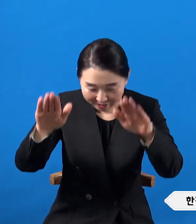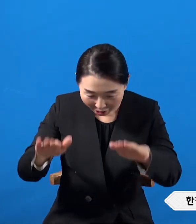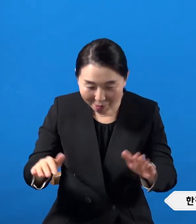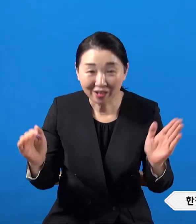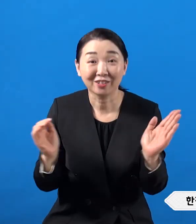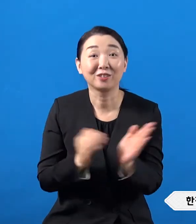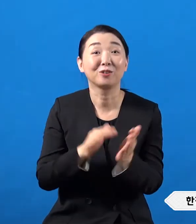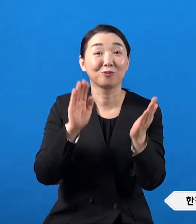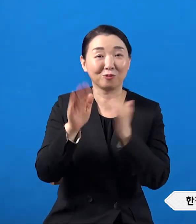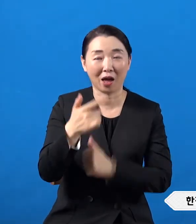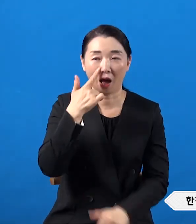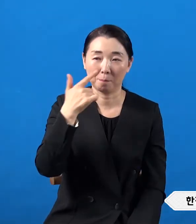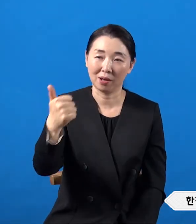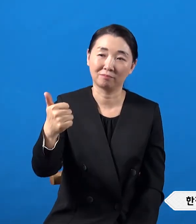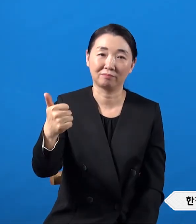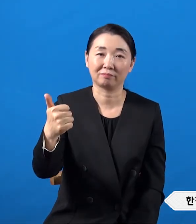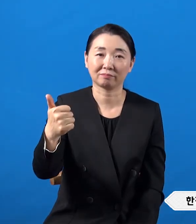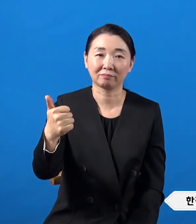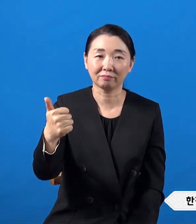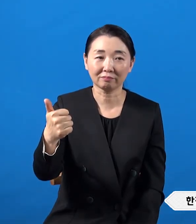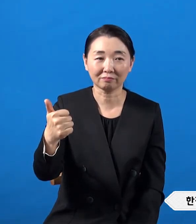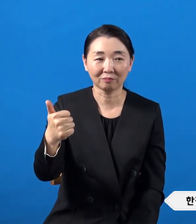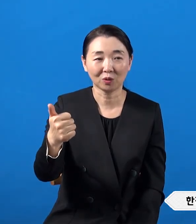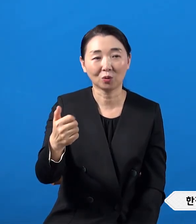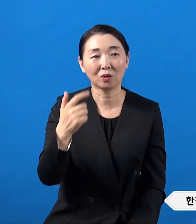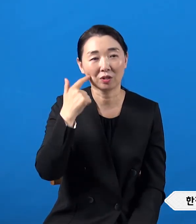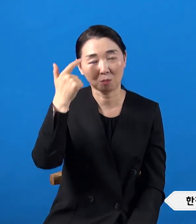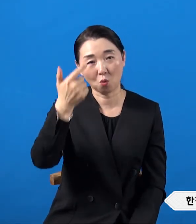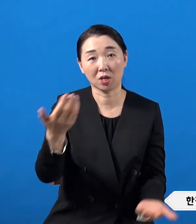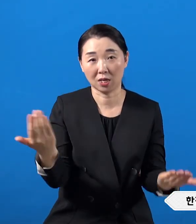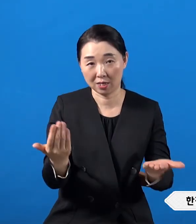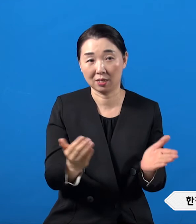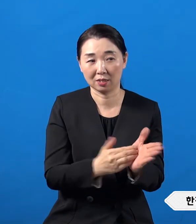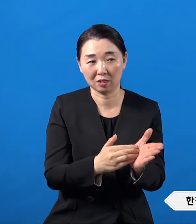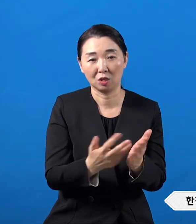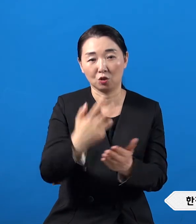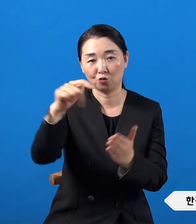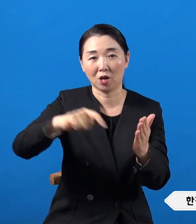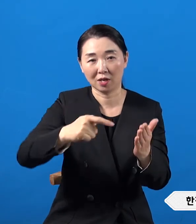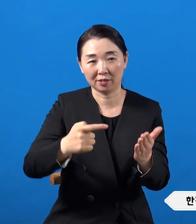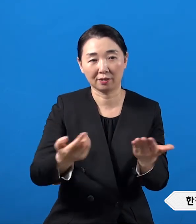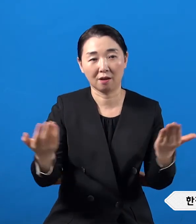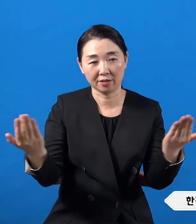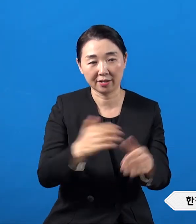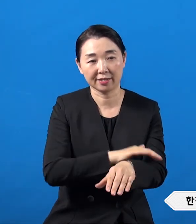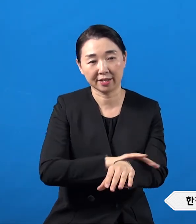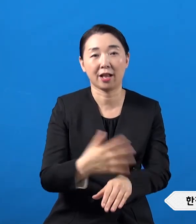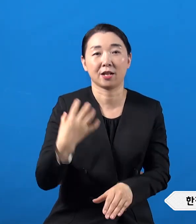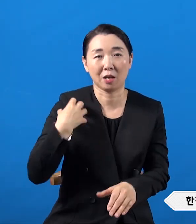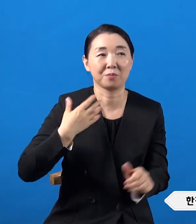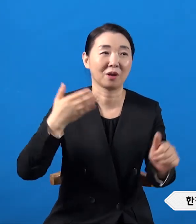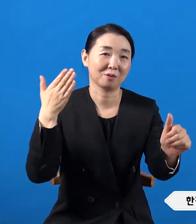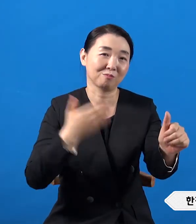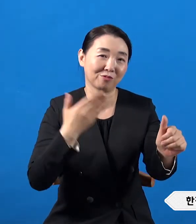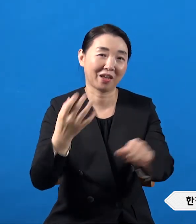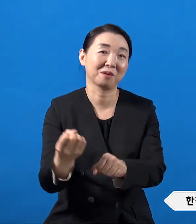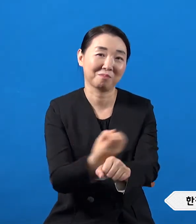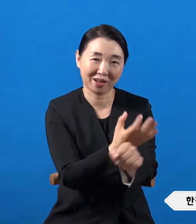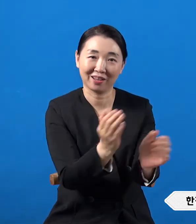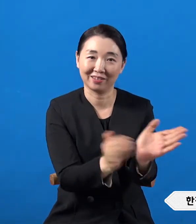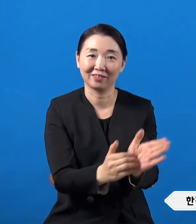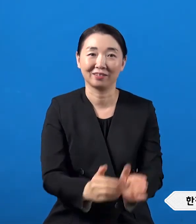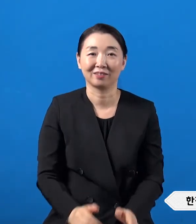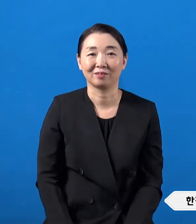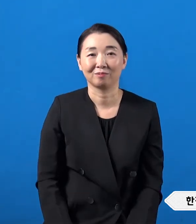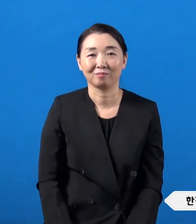나니까 아버지가 이제 사역자가 됐으니까 주 안에서 사역을 잘 감당해라고 덕담을